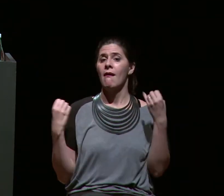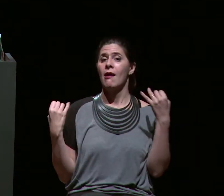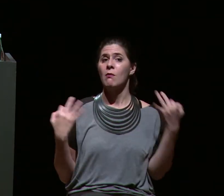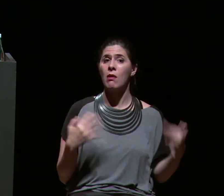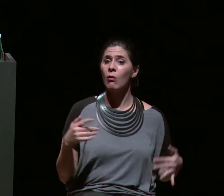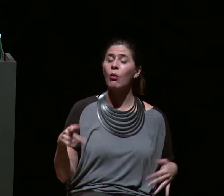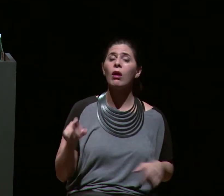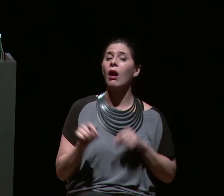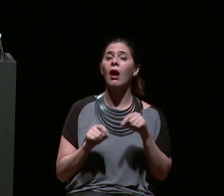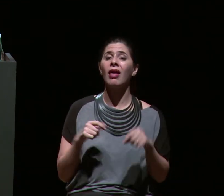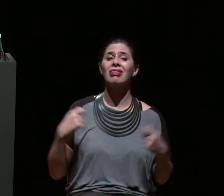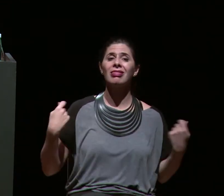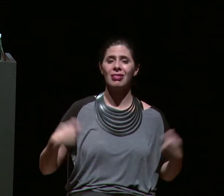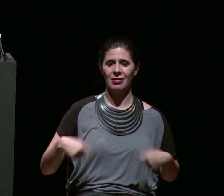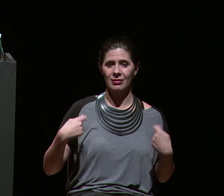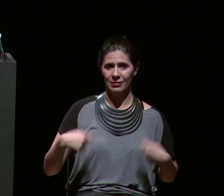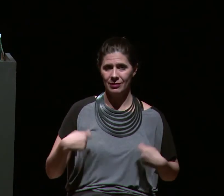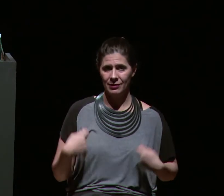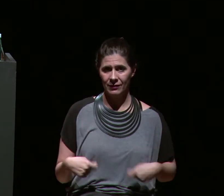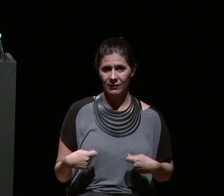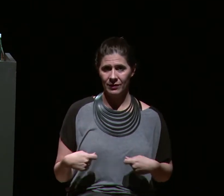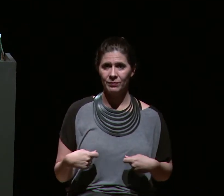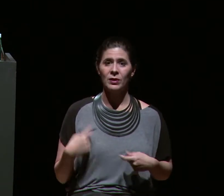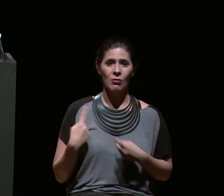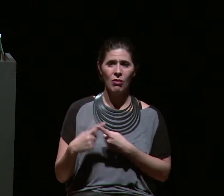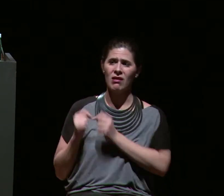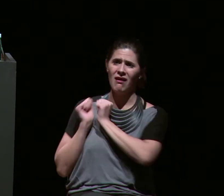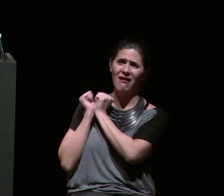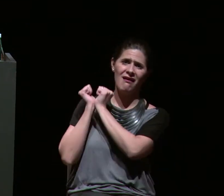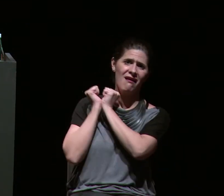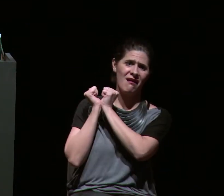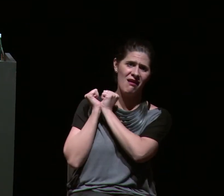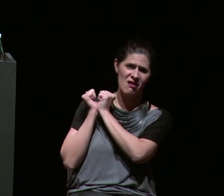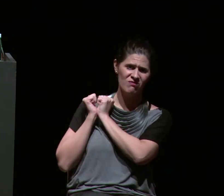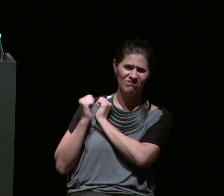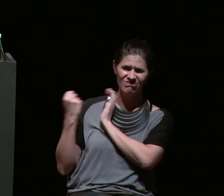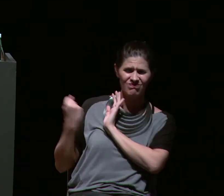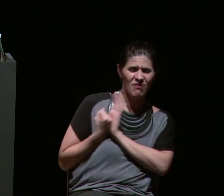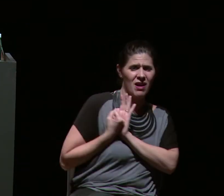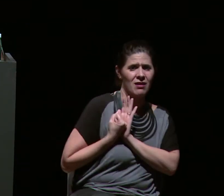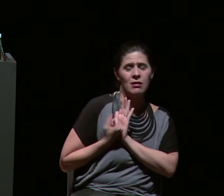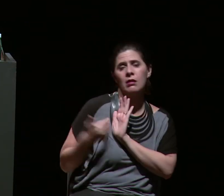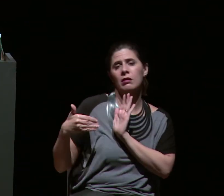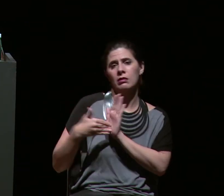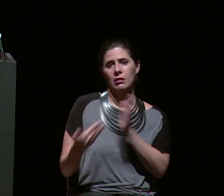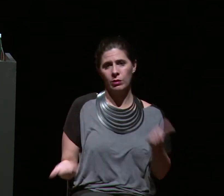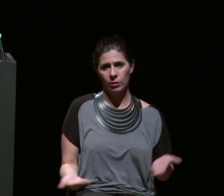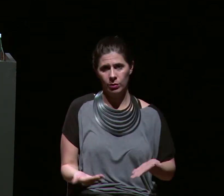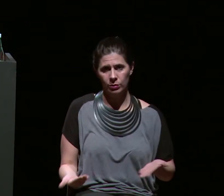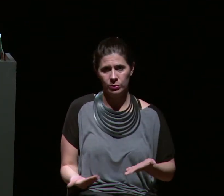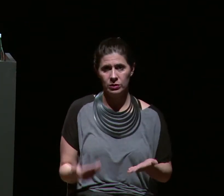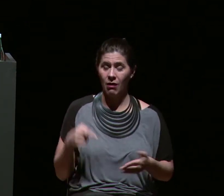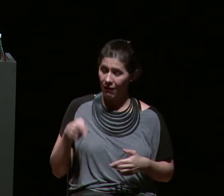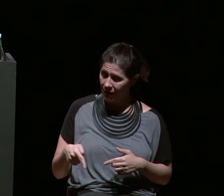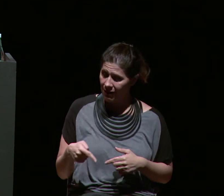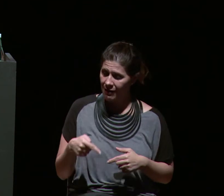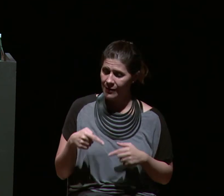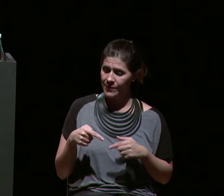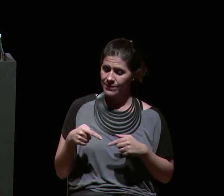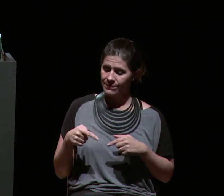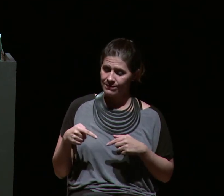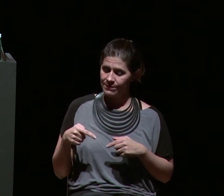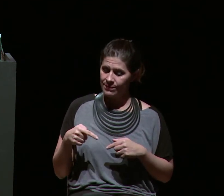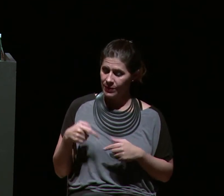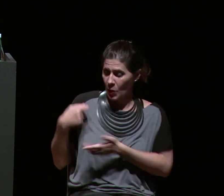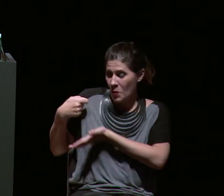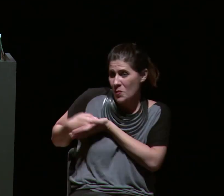dever contra as máculas deixadas pela escravidão entre nós. Nestas publicações, fruto desta obrigação intelectual anunciada